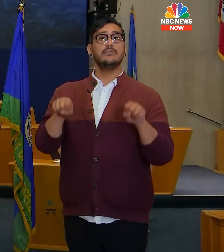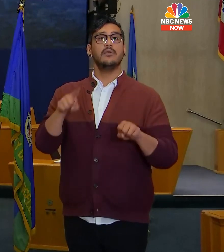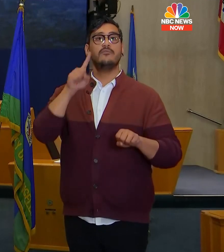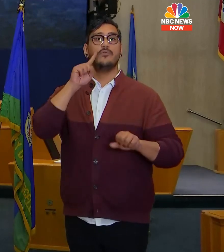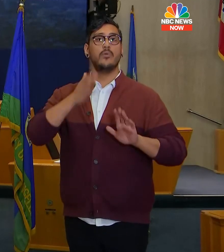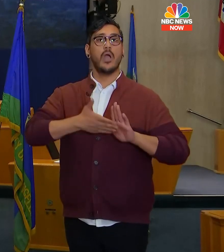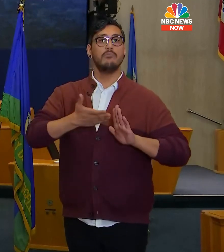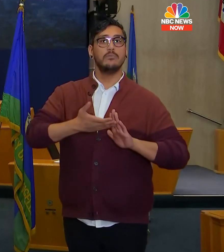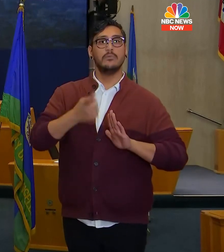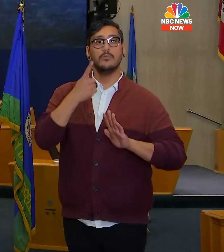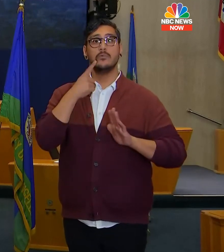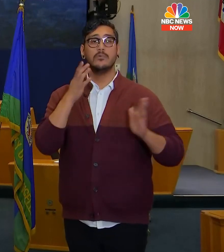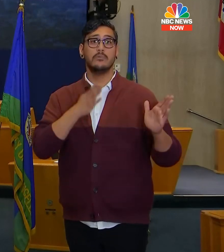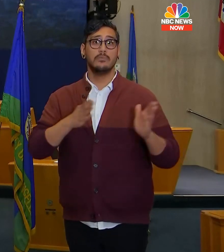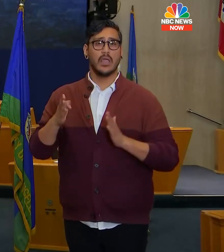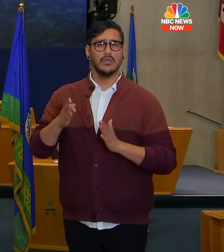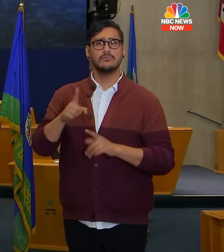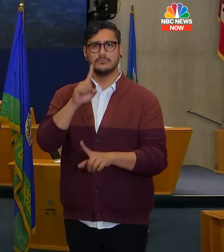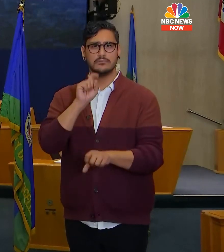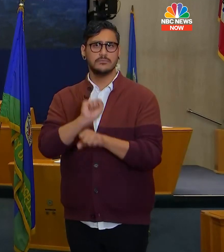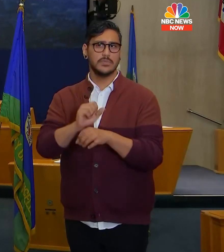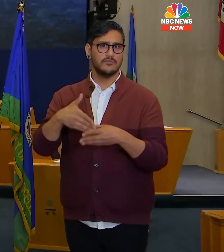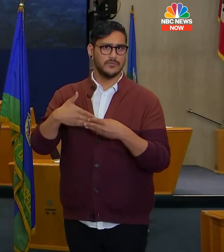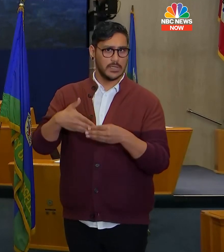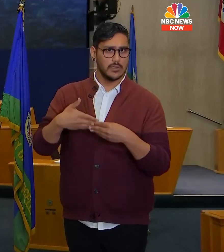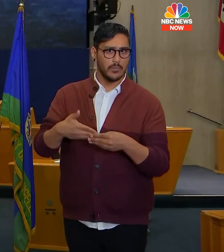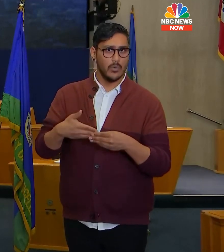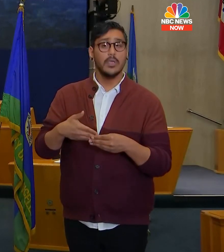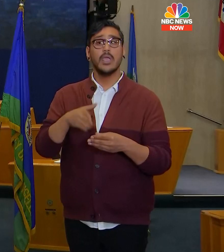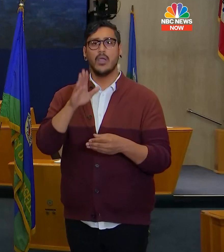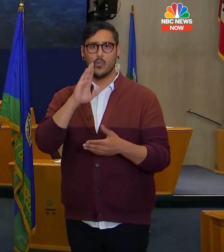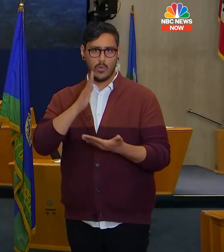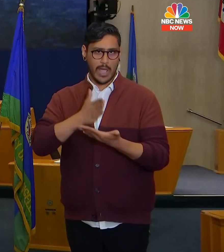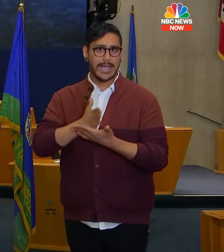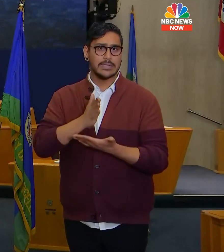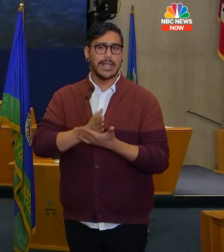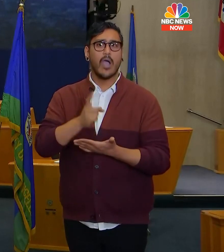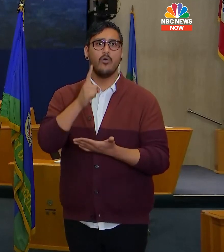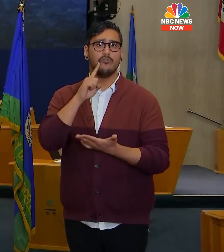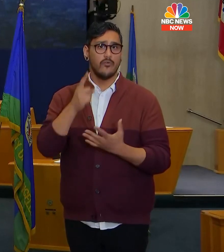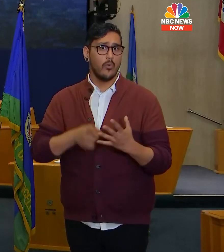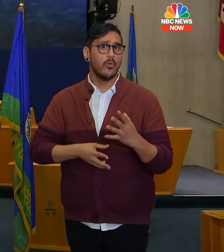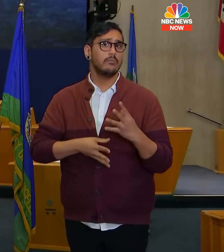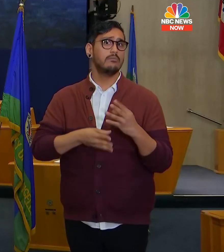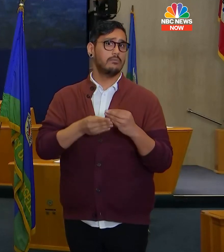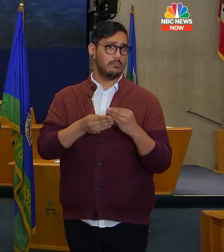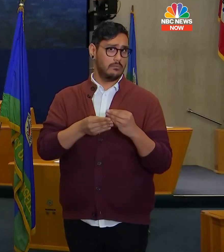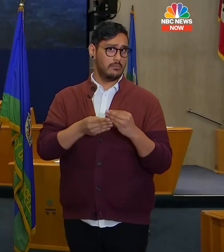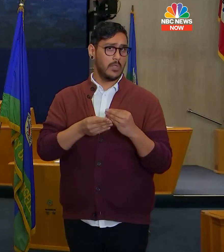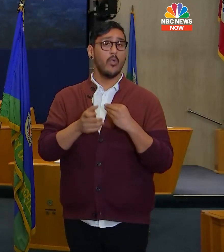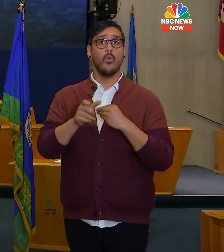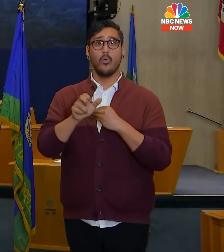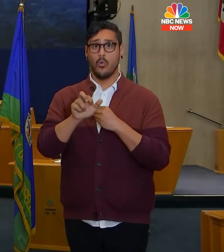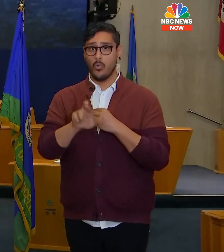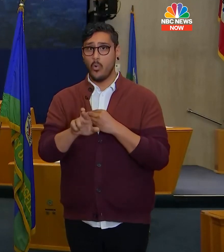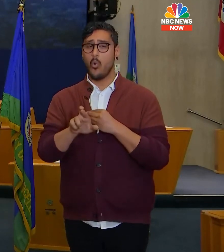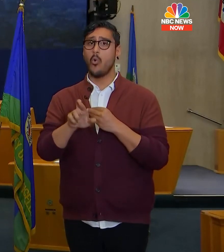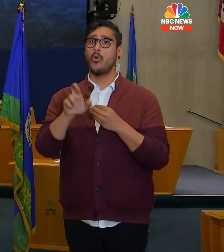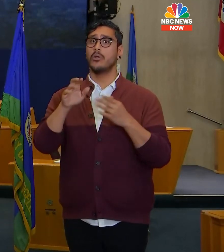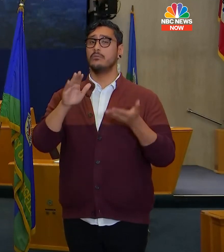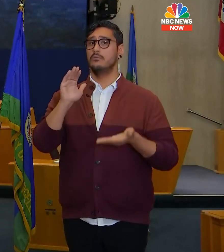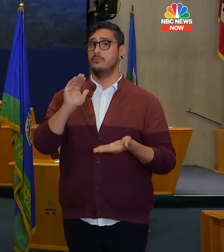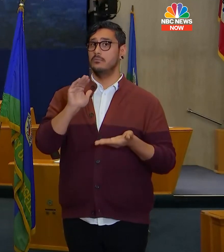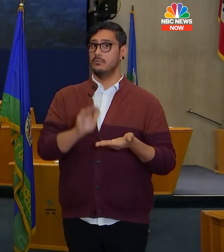operación, de planificar, es muy flexible y permite expandir o hacer más pequeño